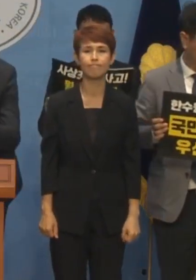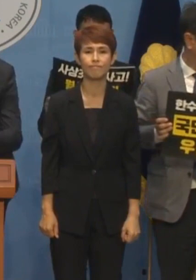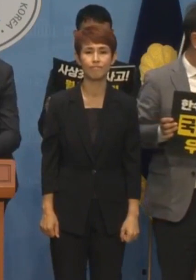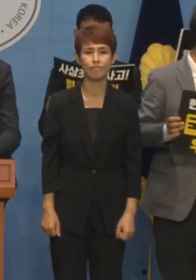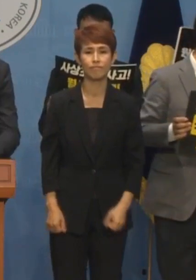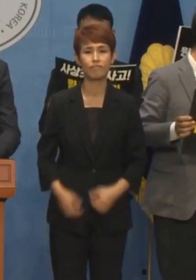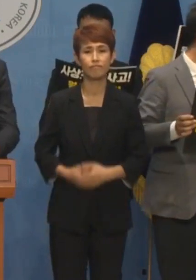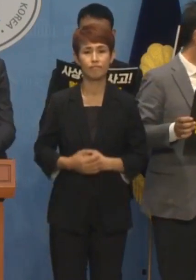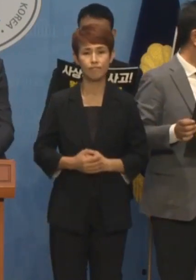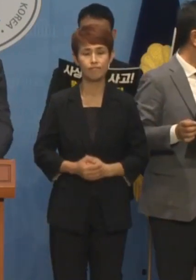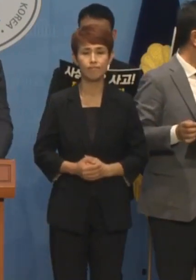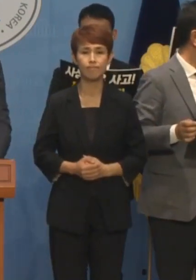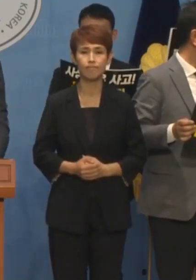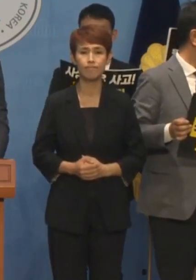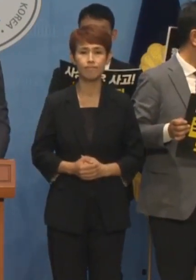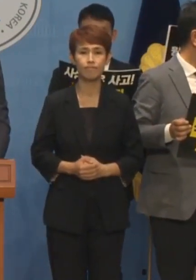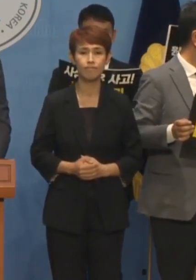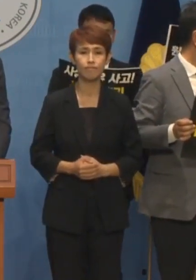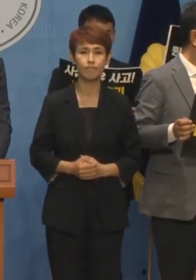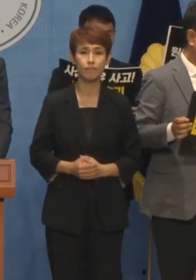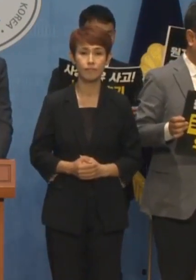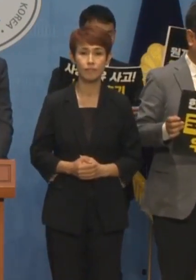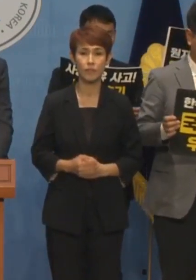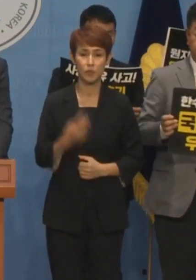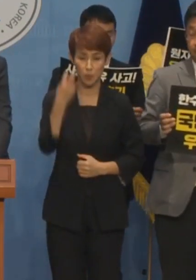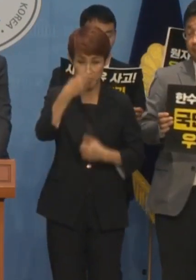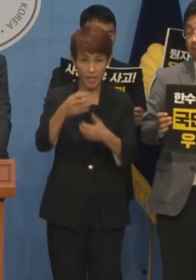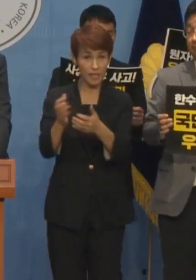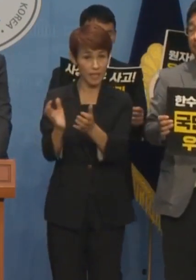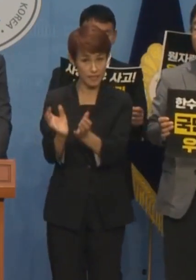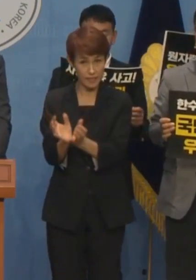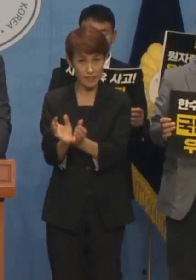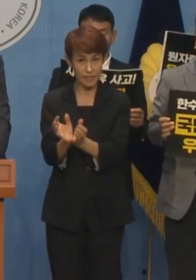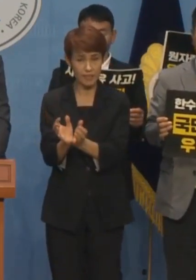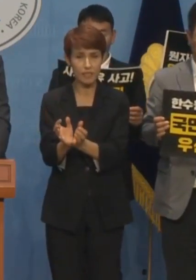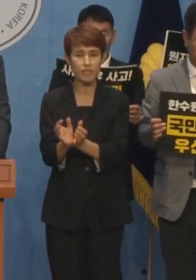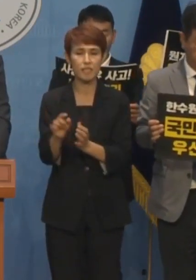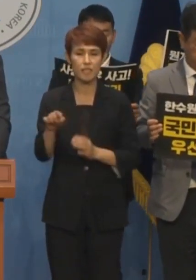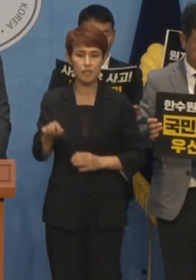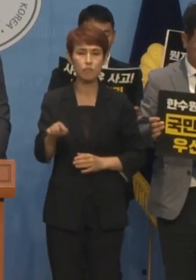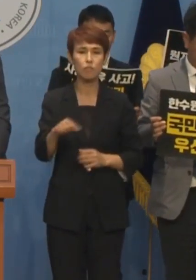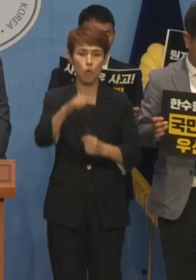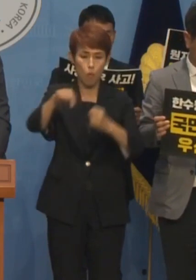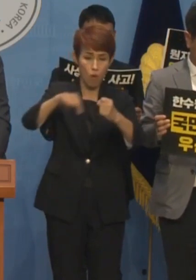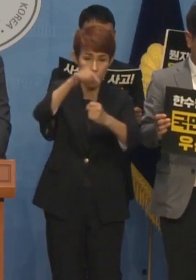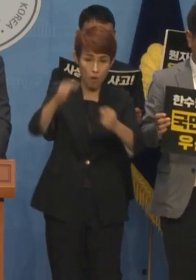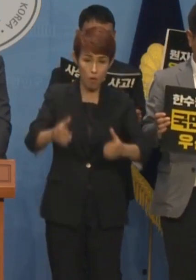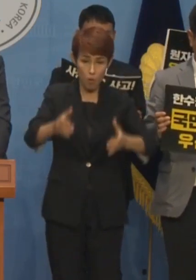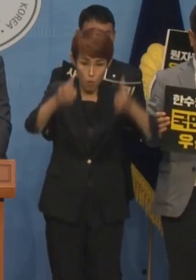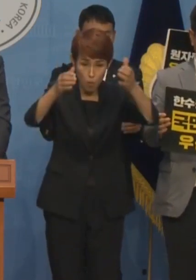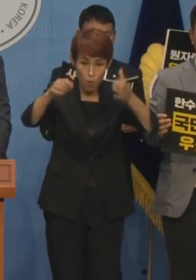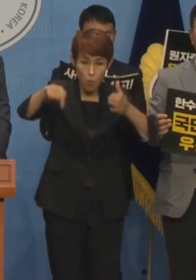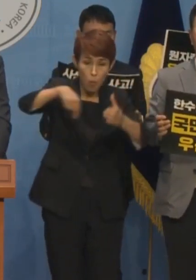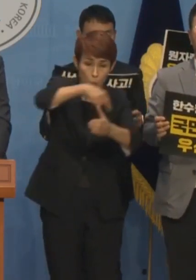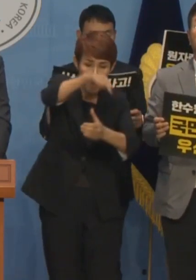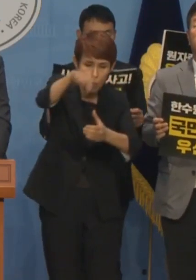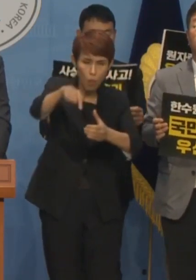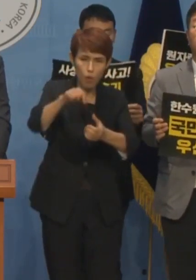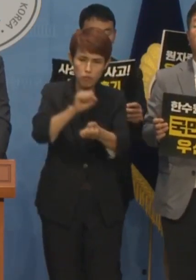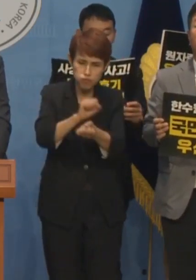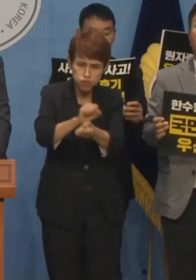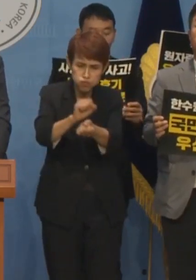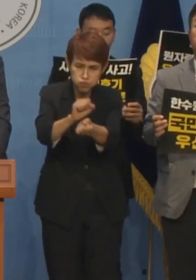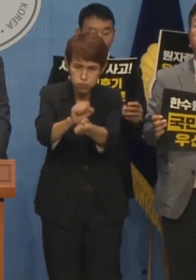과방위 이은기 의원입니다. 조사단은 그동안 월성원전 저장조 등에서 오염수가